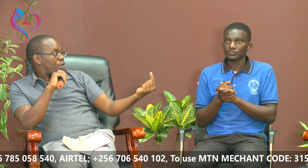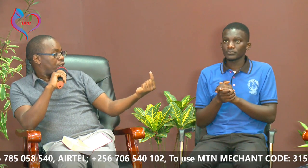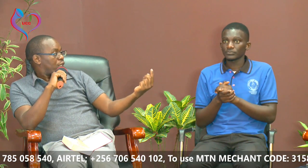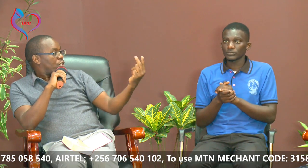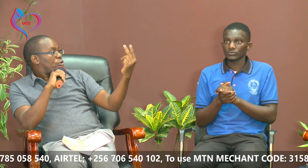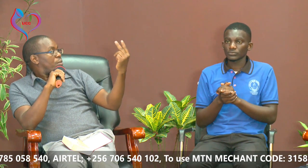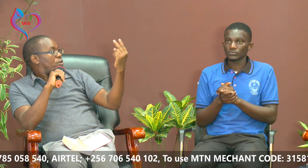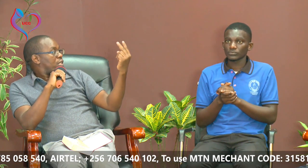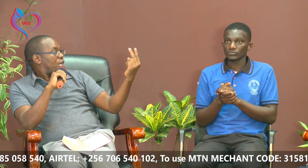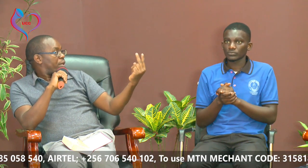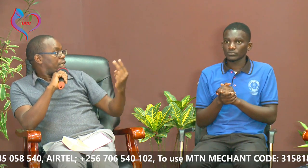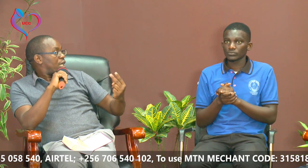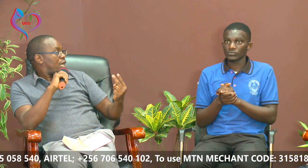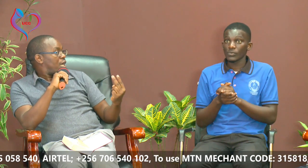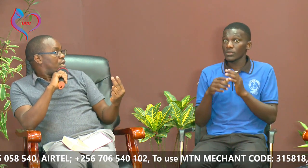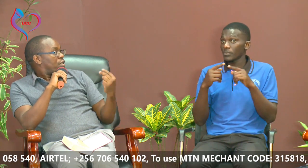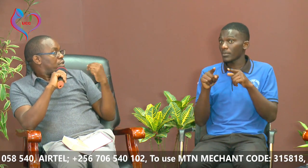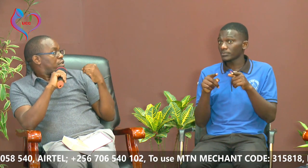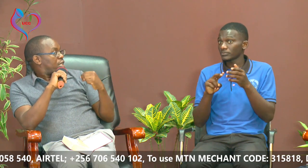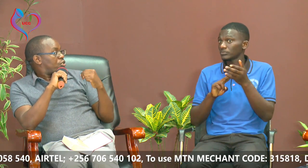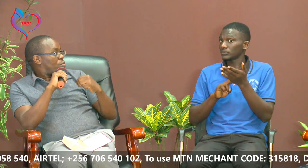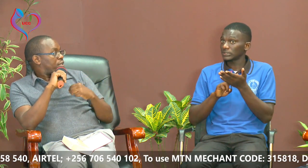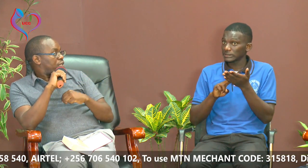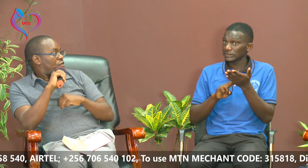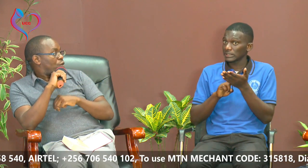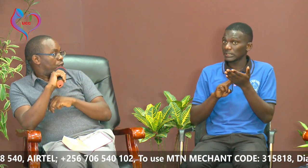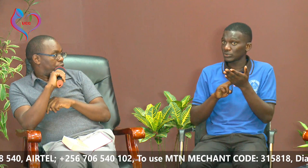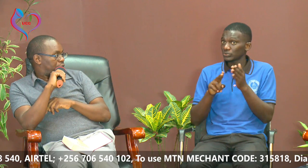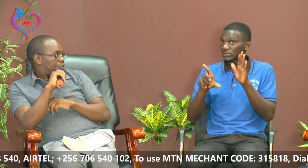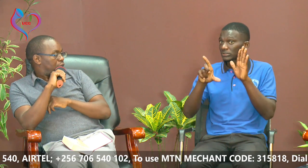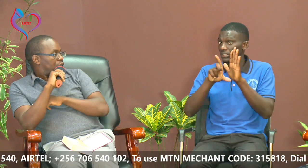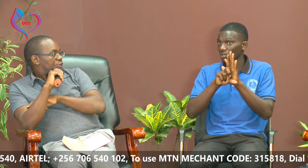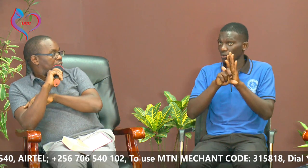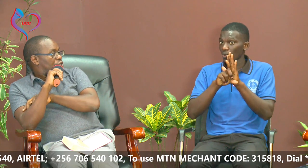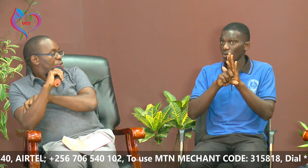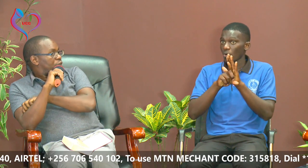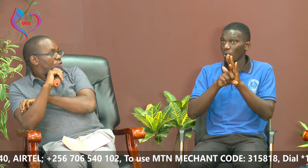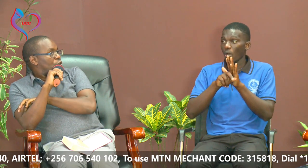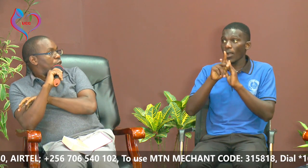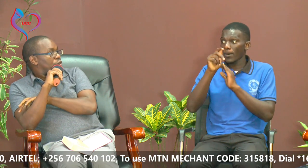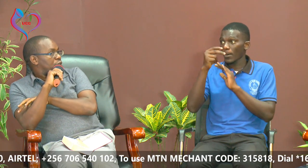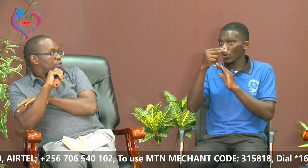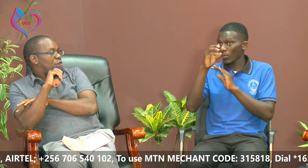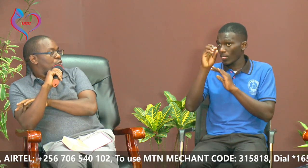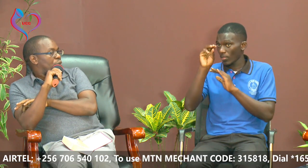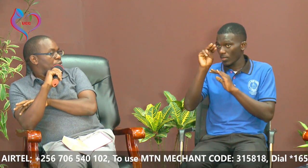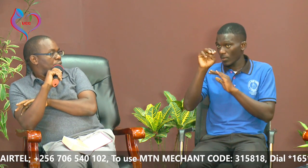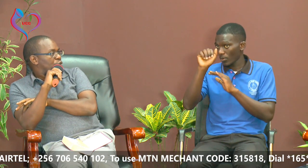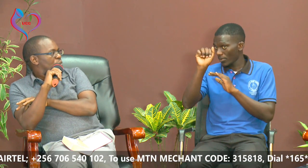code. Kyokka bakozesa amateeka ga St. Thomas of Aquinas. St. Thomas of Aquinas geno musomeko ajamu